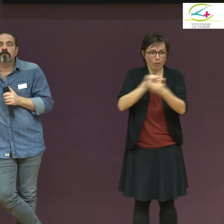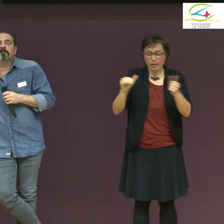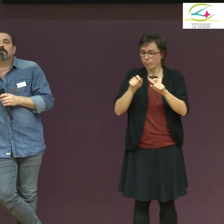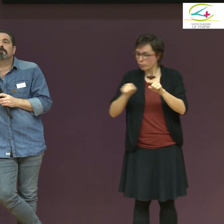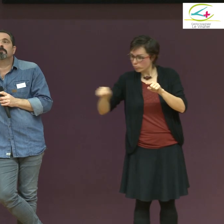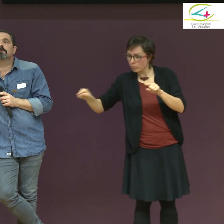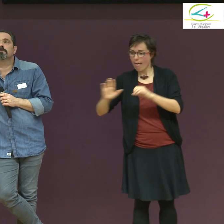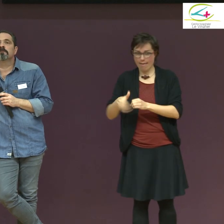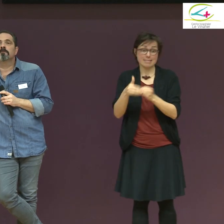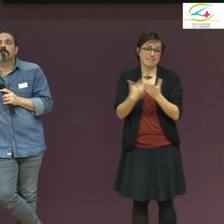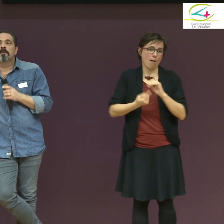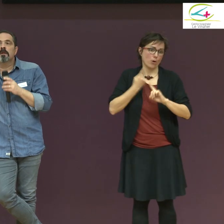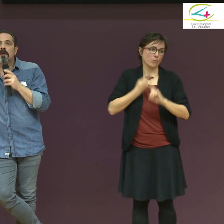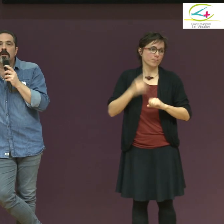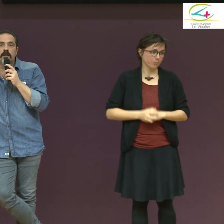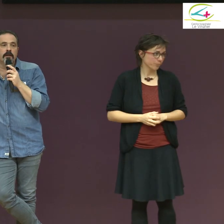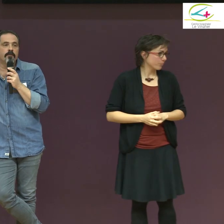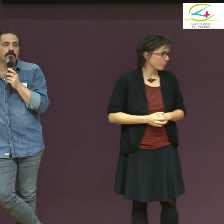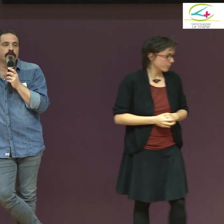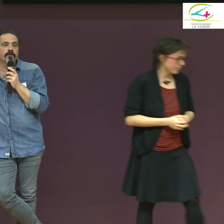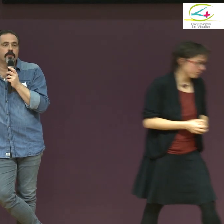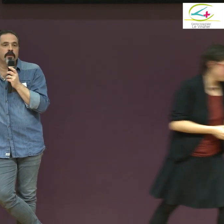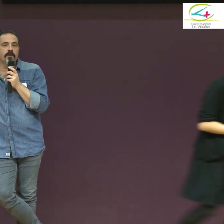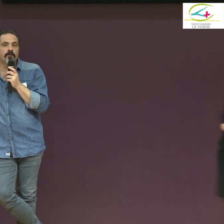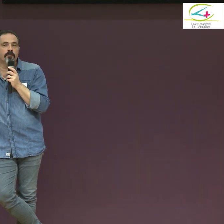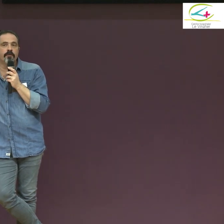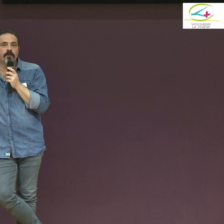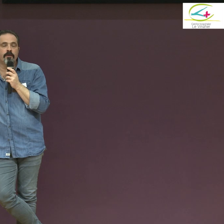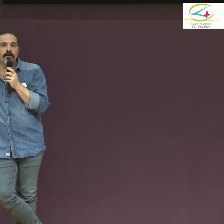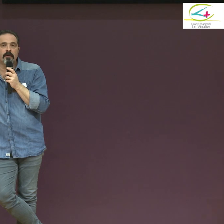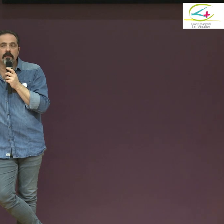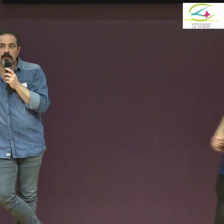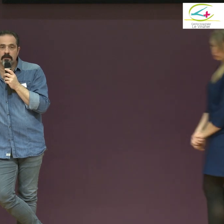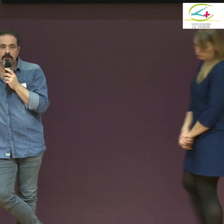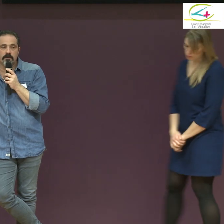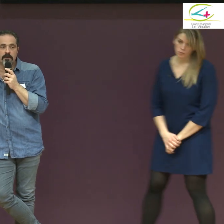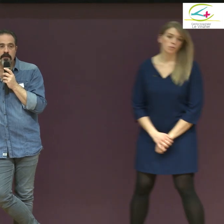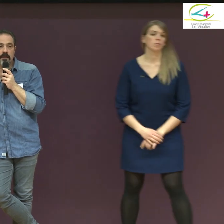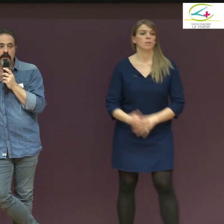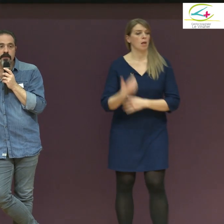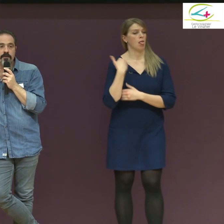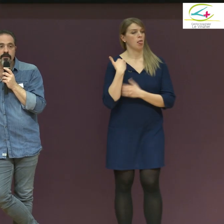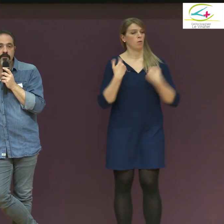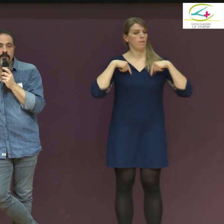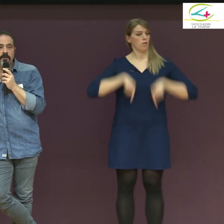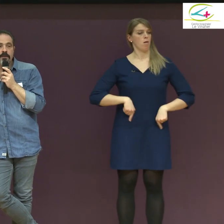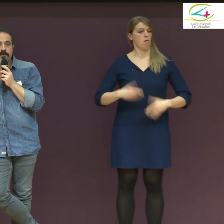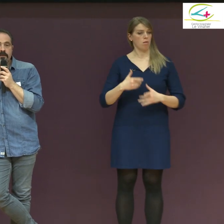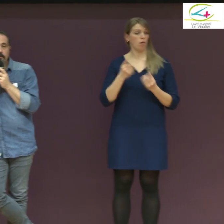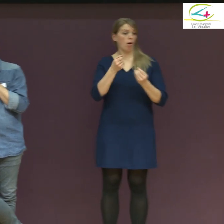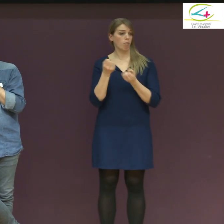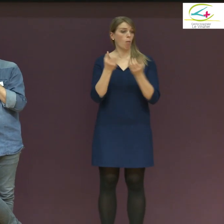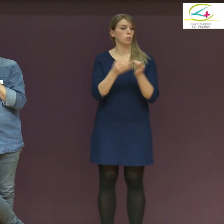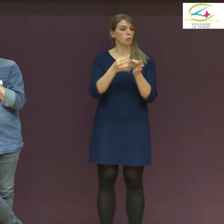possibilité de l'aider. C'est ça qui est important. Alors il y a une réponse, gouvernementale récente, c'est la création